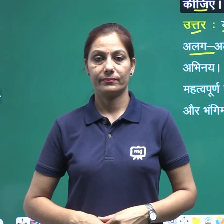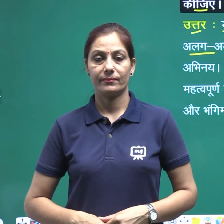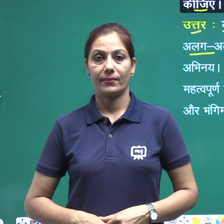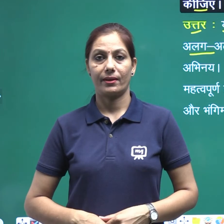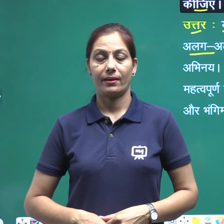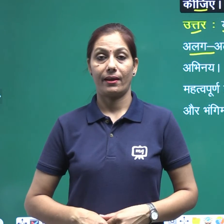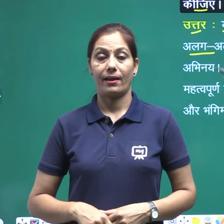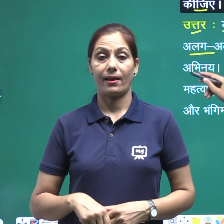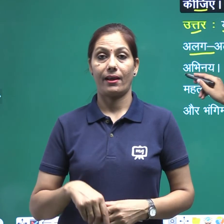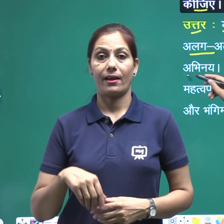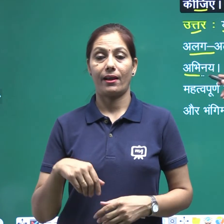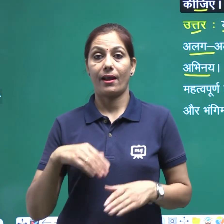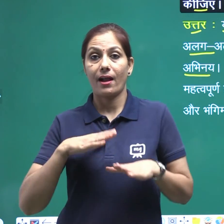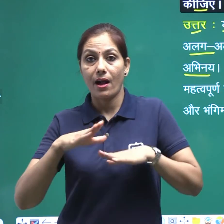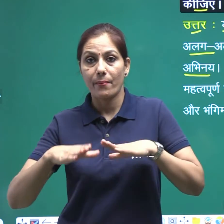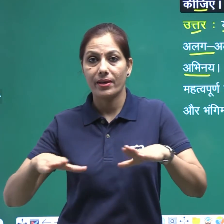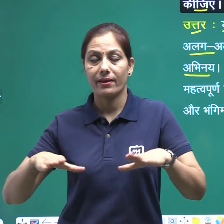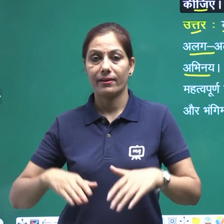नृत्य यानी अभिनय,